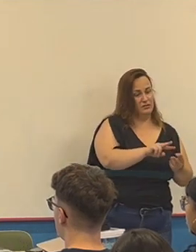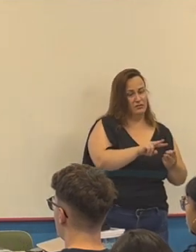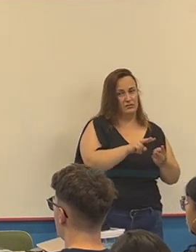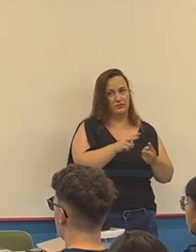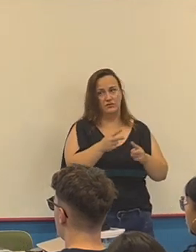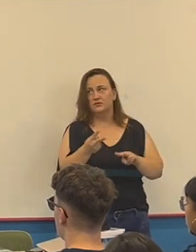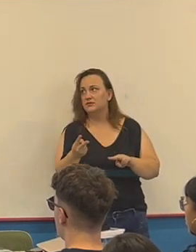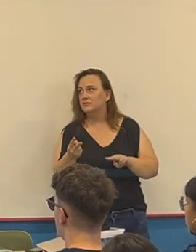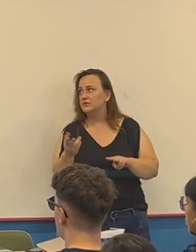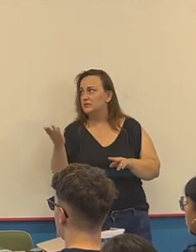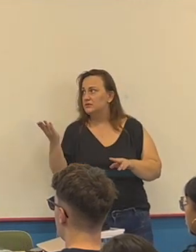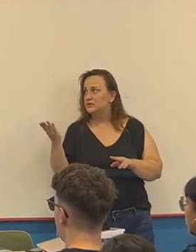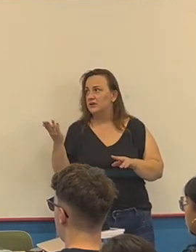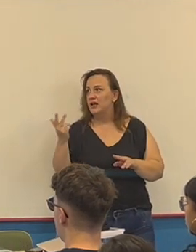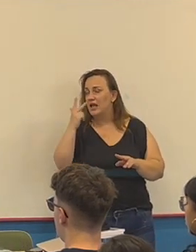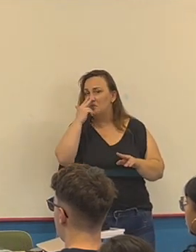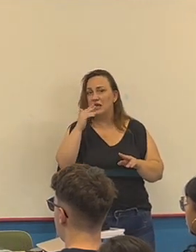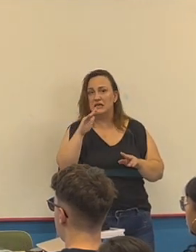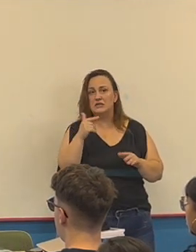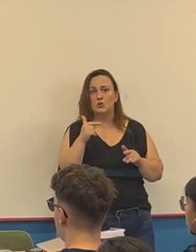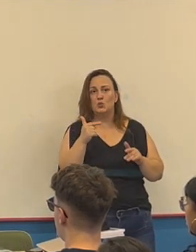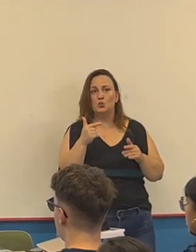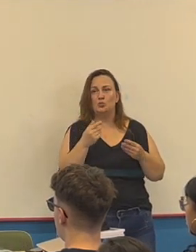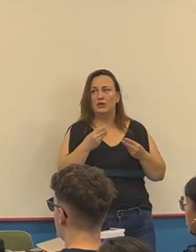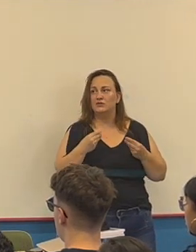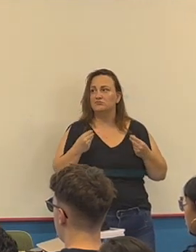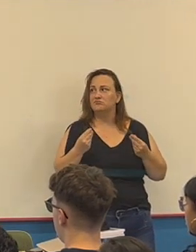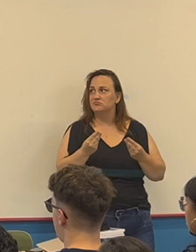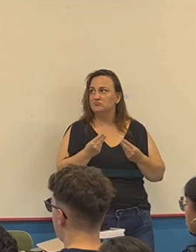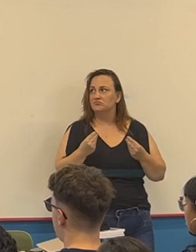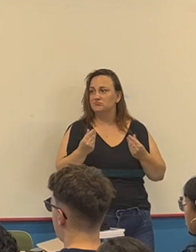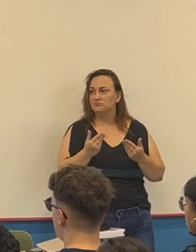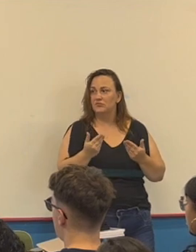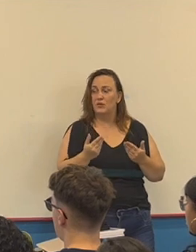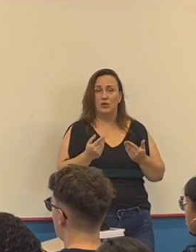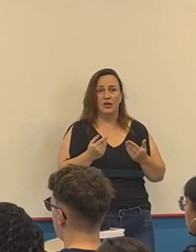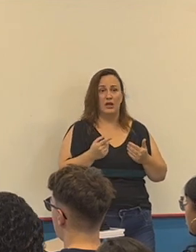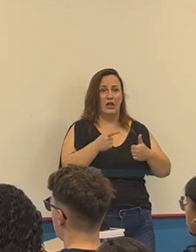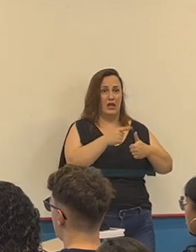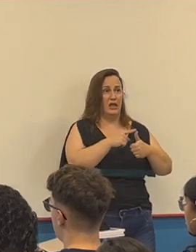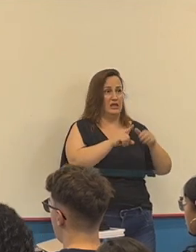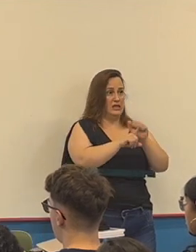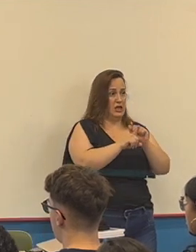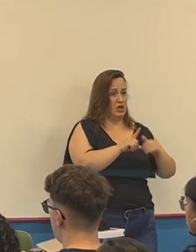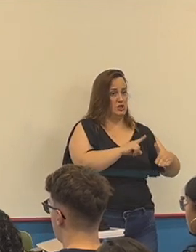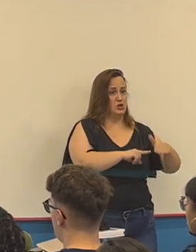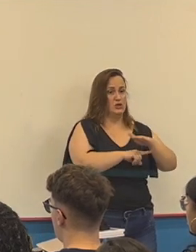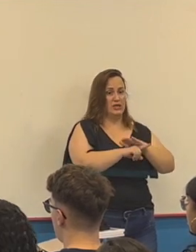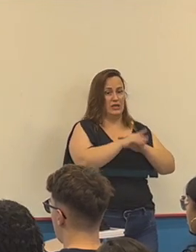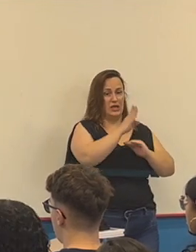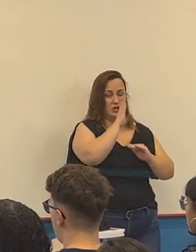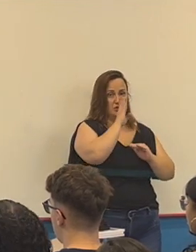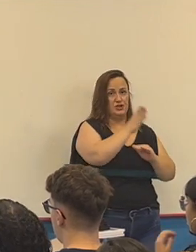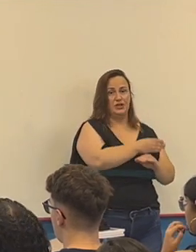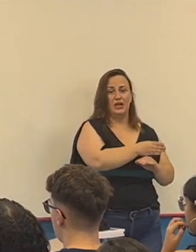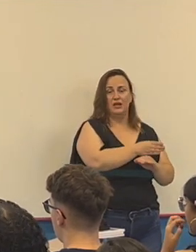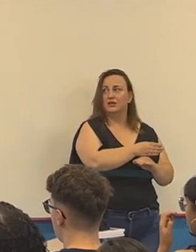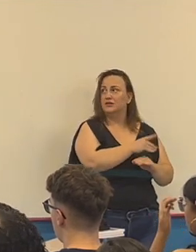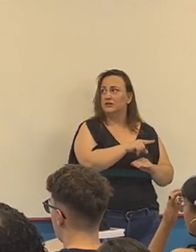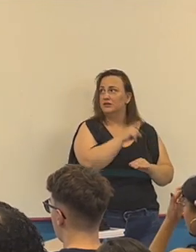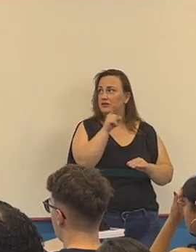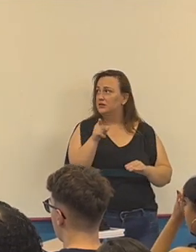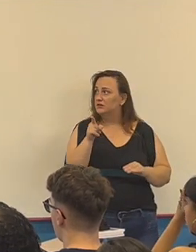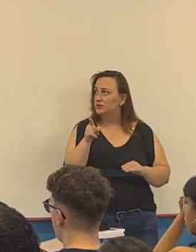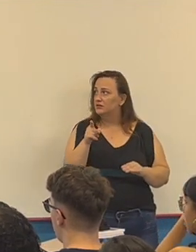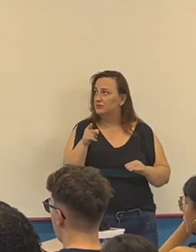faz sentido. Porque enquanto eu estou falando de questões da nossa sociedade, que é bem direta, essa aqui eu estou falando de